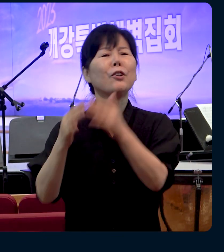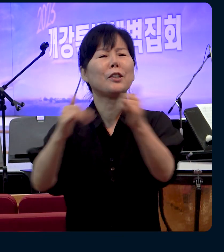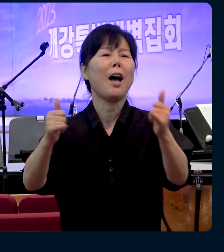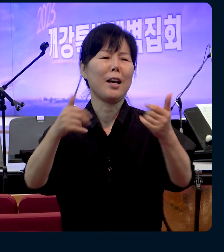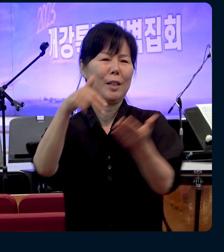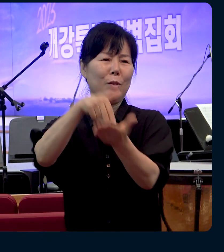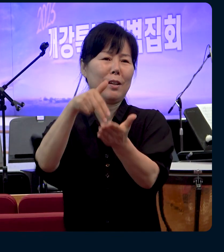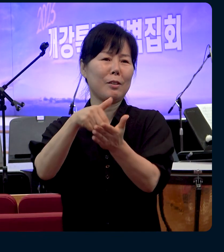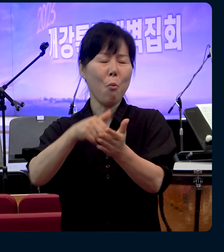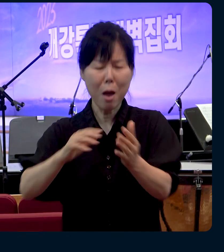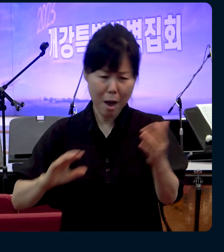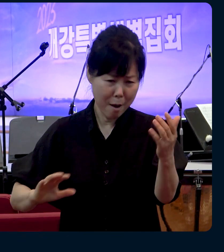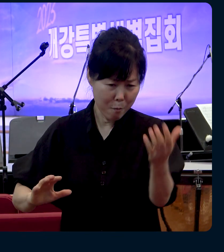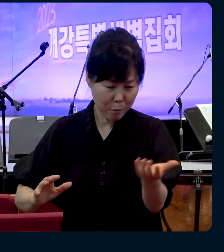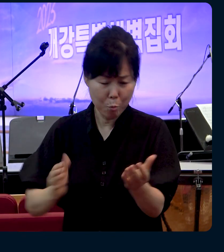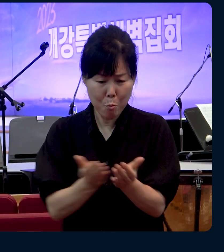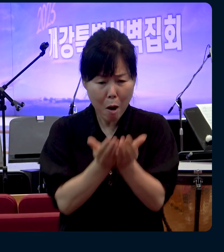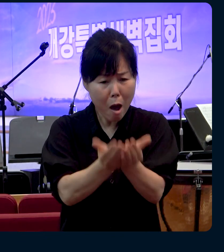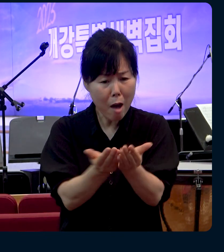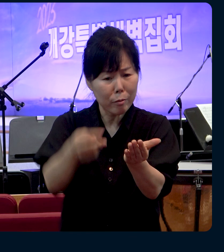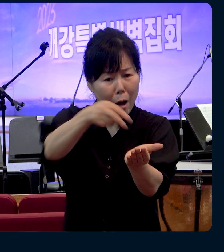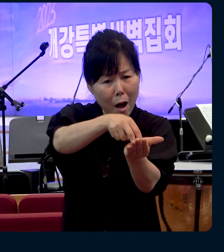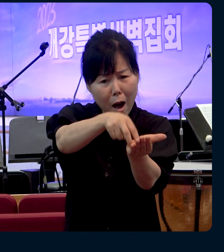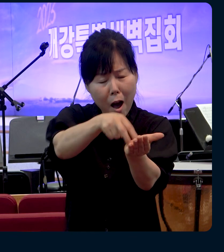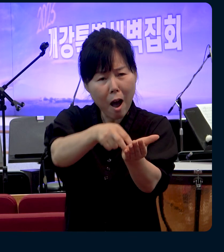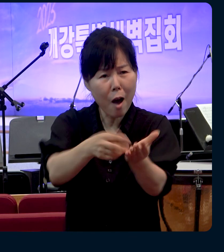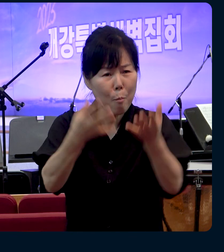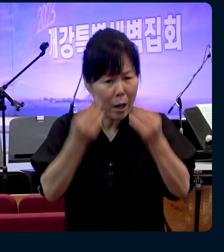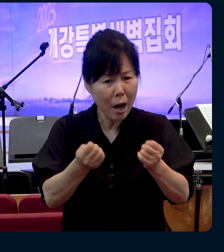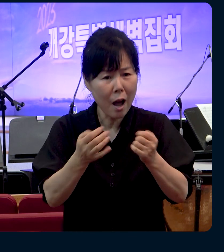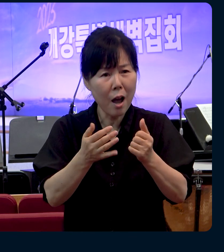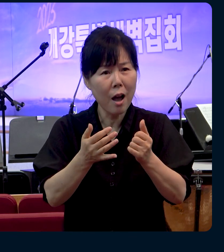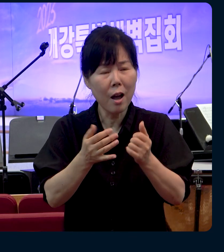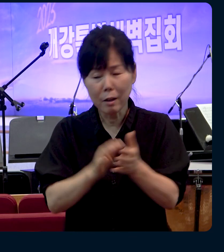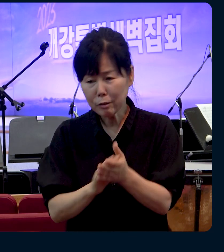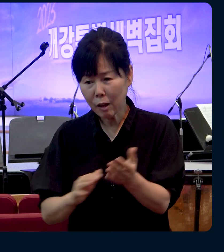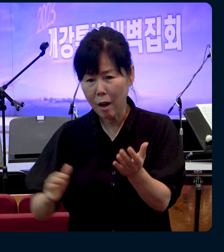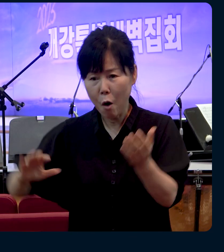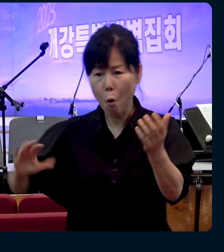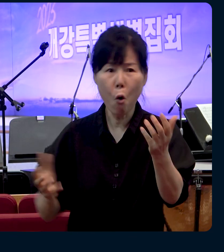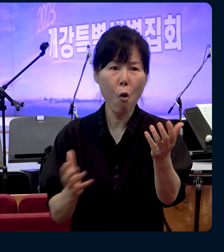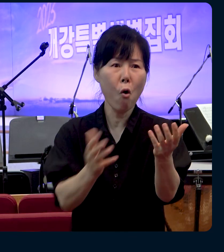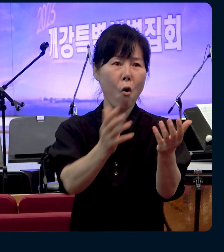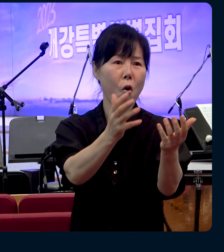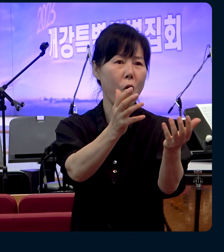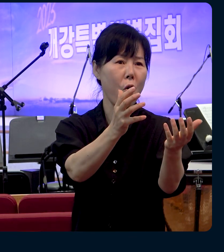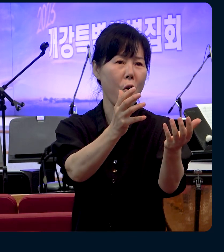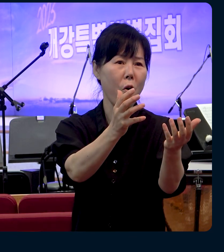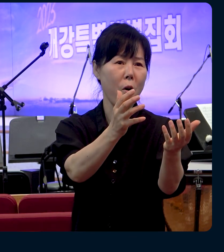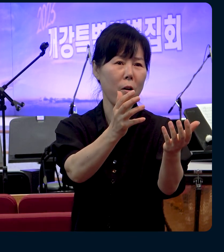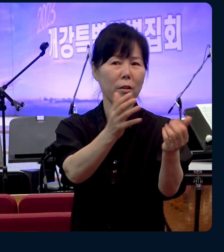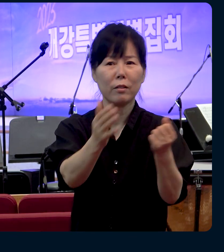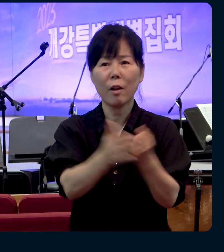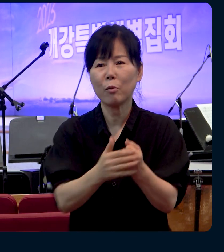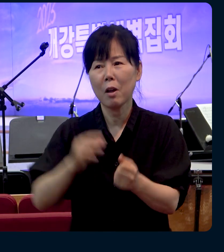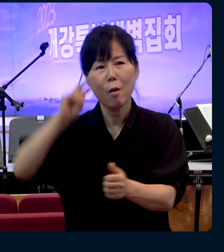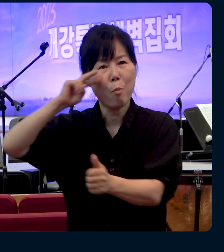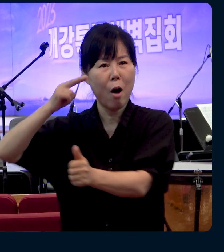사도 바울이 리더십이에요, 거기서요. 그리고 마지막